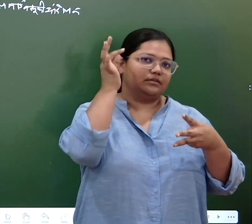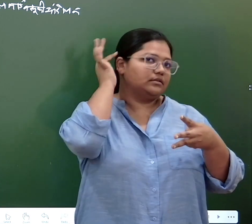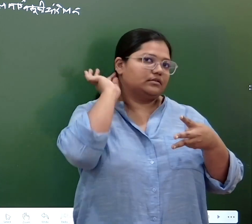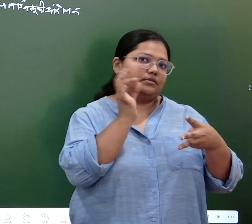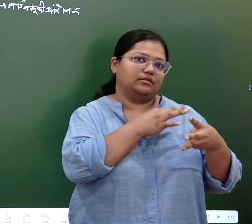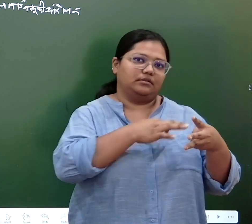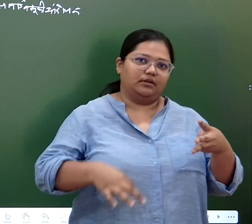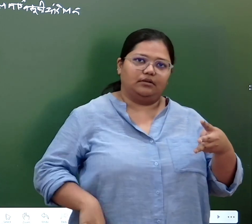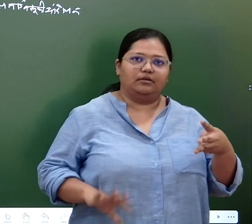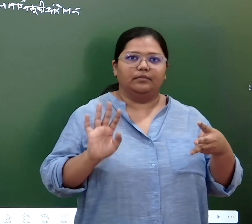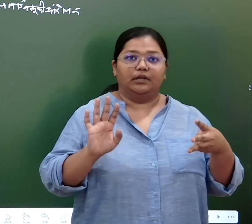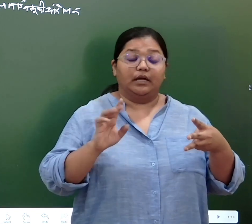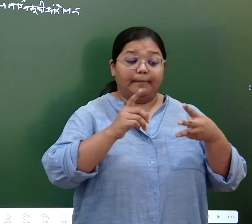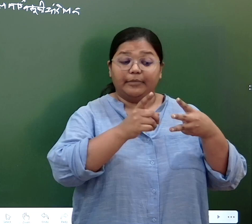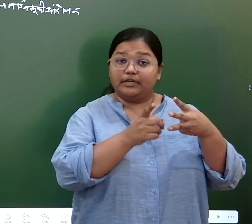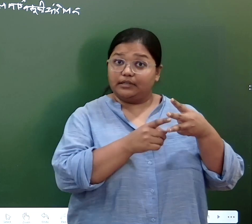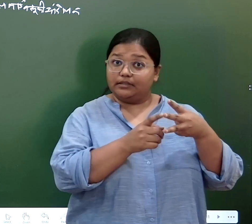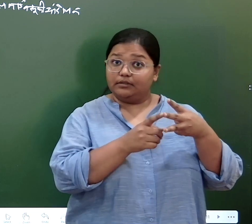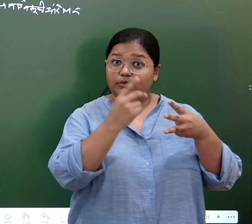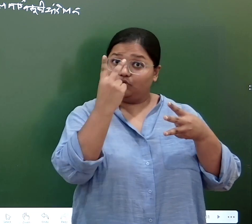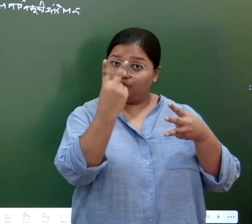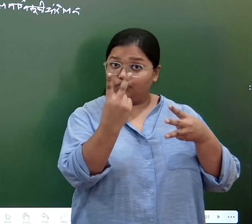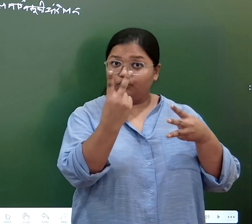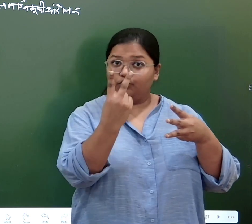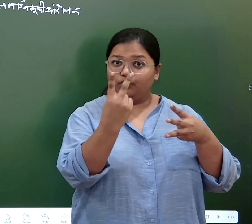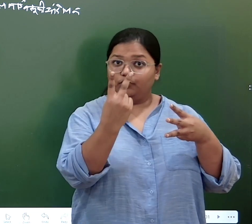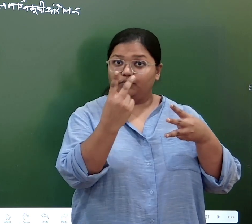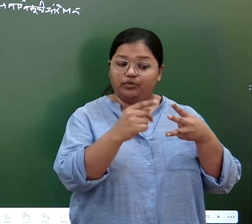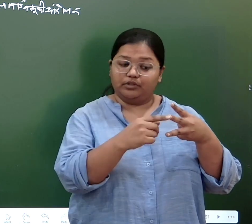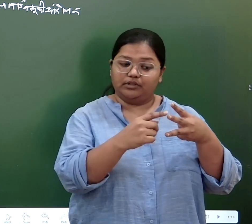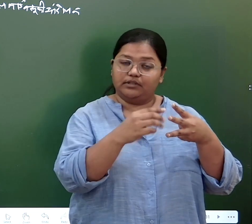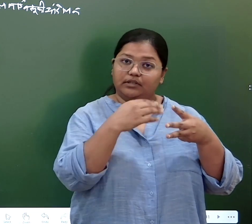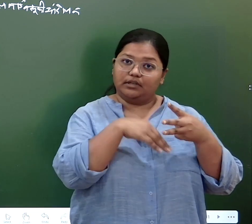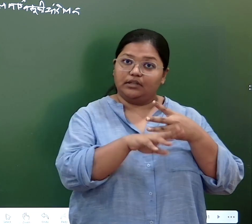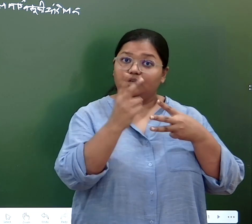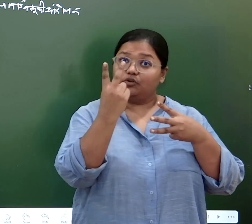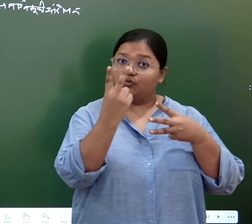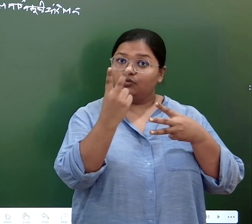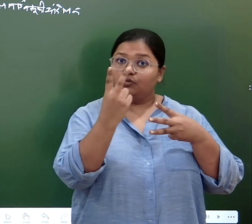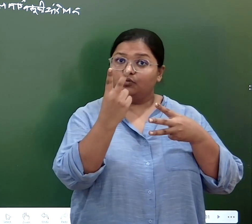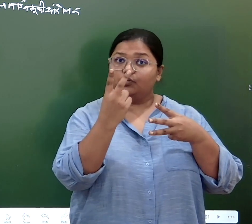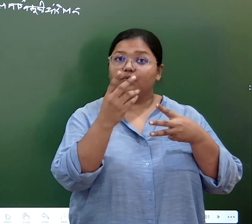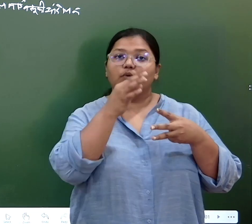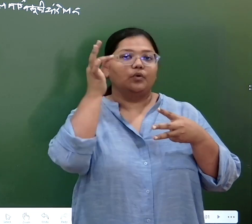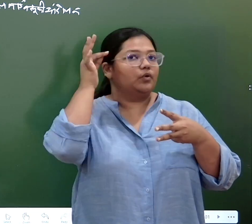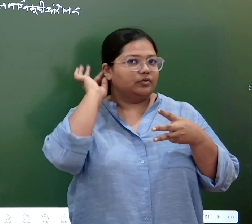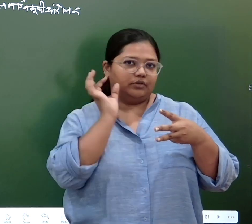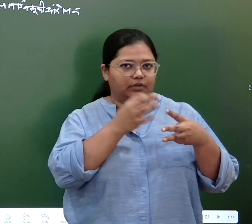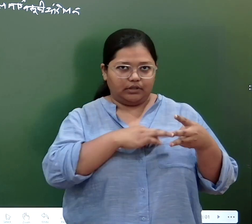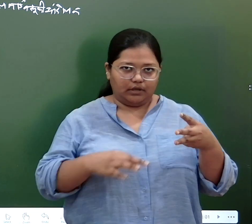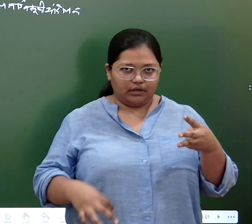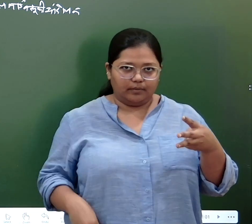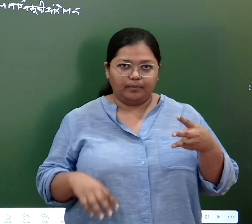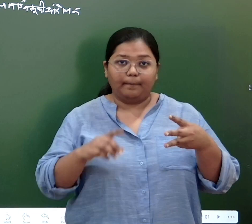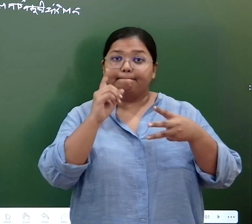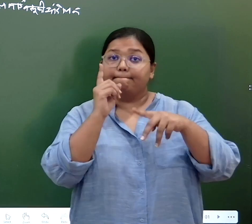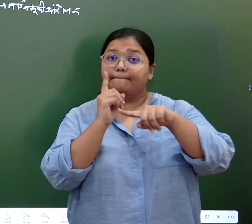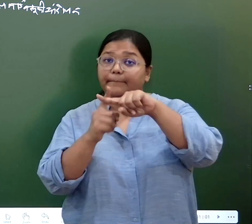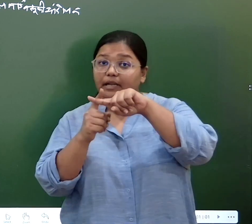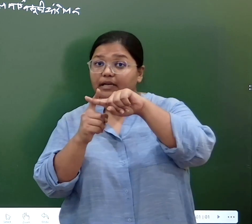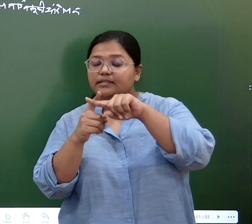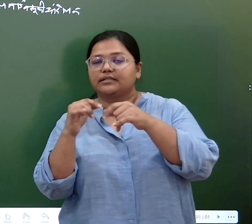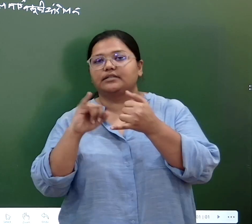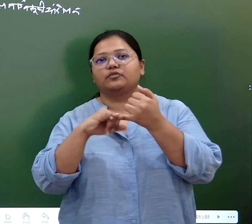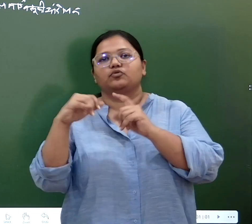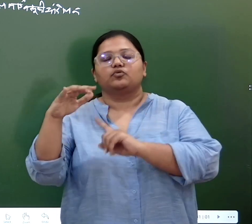सबसे बड़ा जो चीज़ जो जहाँ पे अटक रही थी वो क्या अटक रही थी? जाति प्रथा है ना। धर्म का अपना सिद्धांत